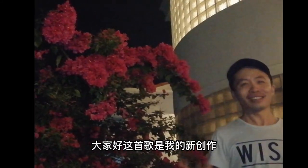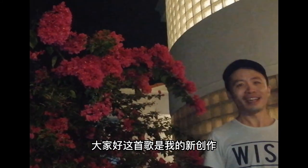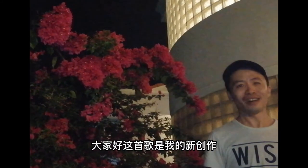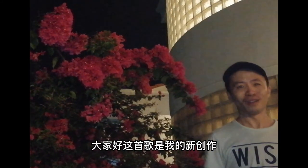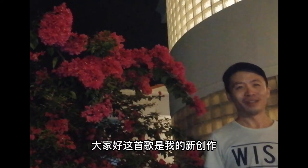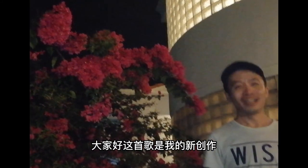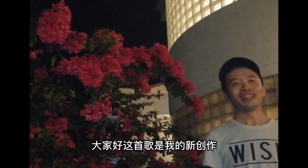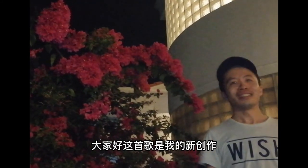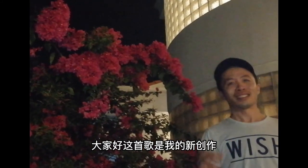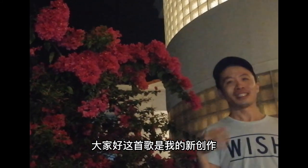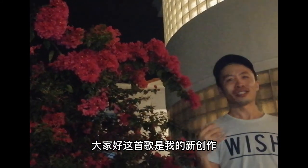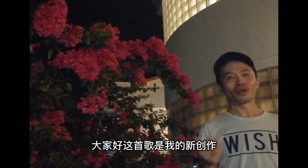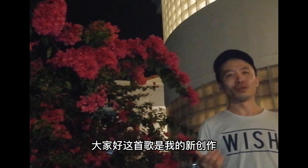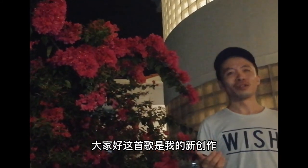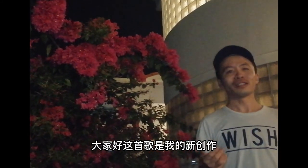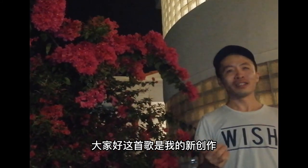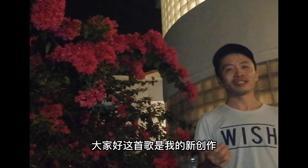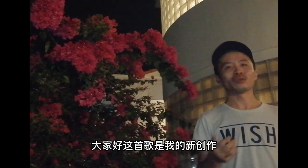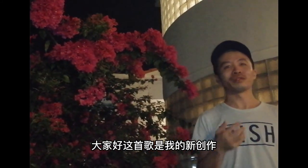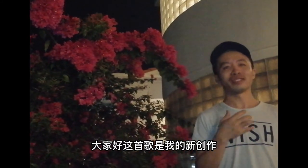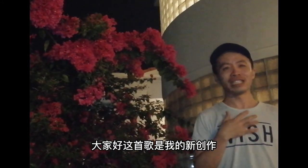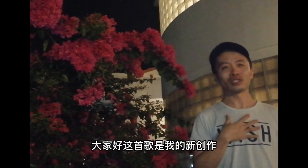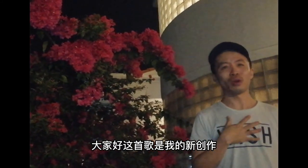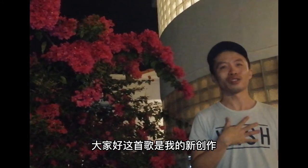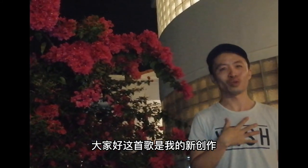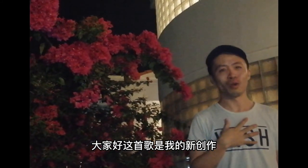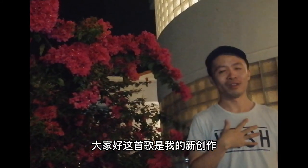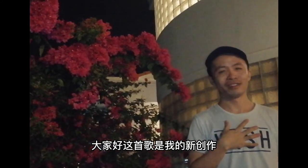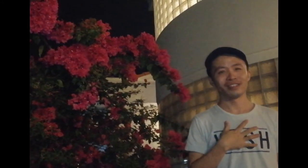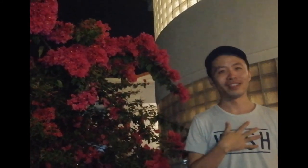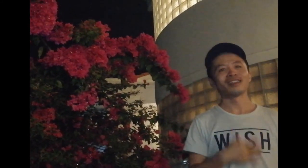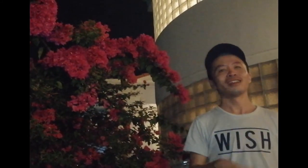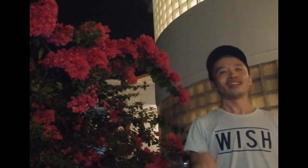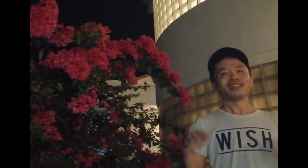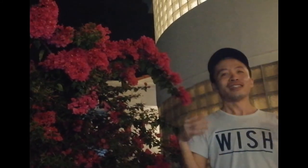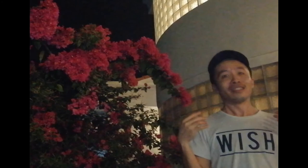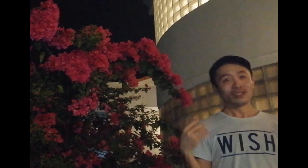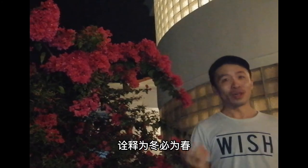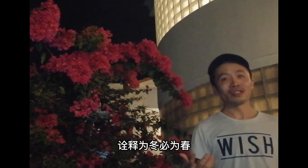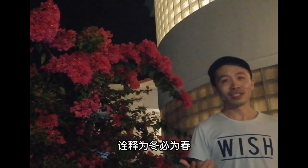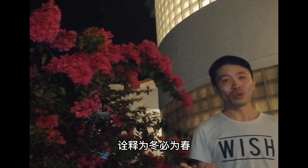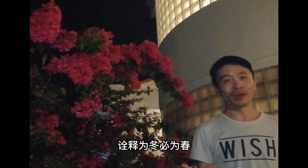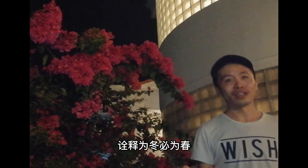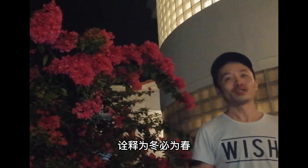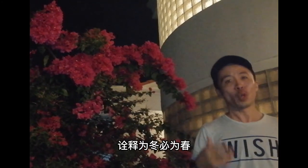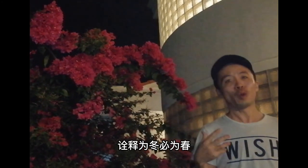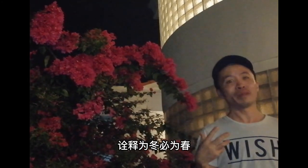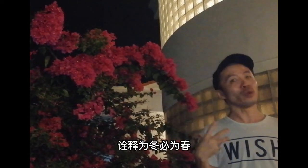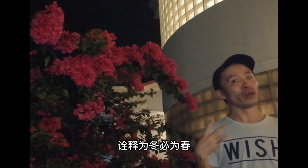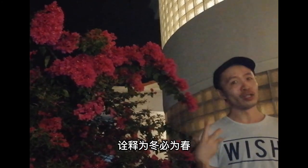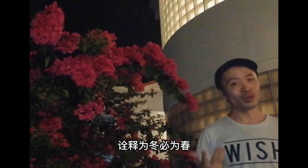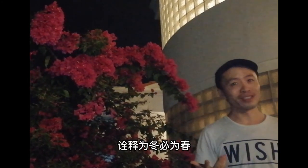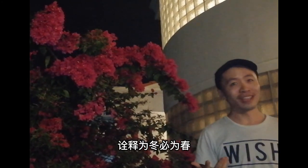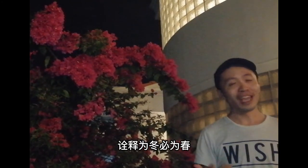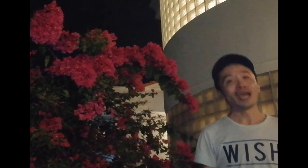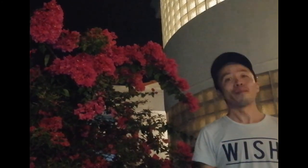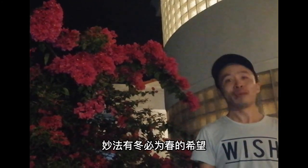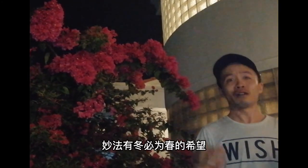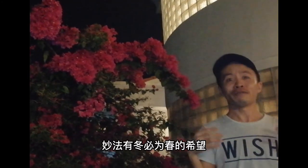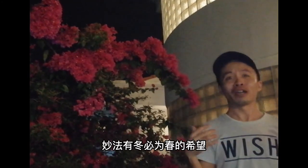大家好，这首歌是我的新创作，诠释为东壁为春，喵法